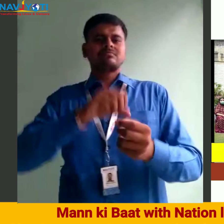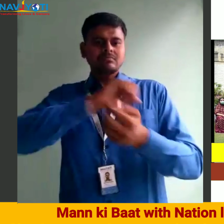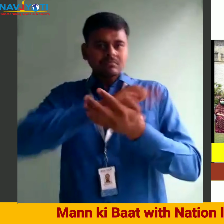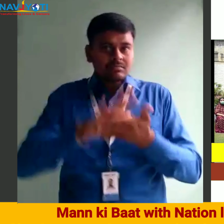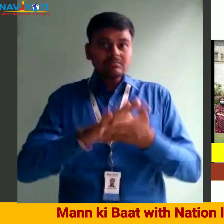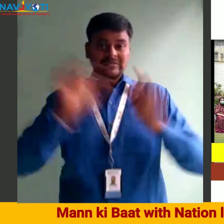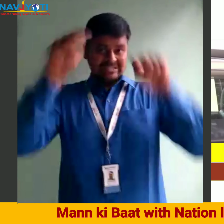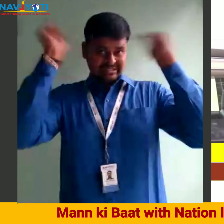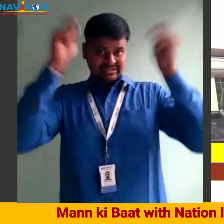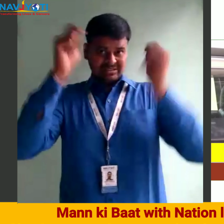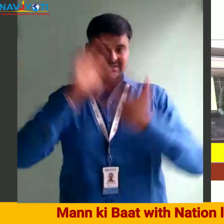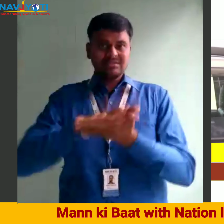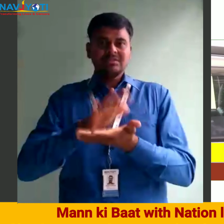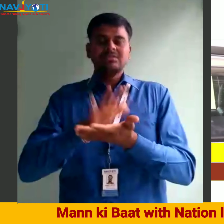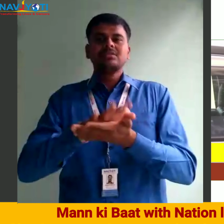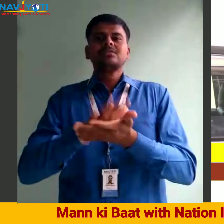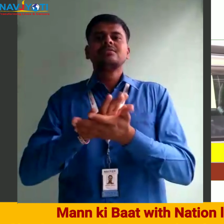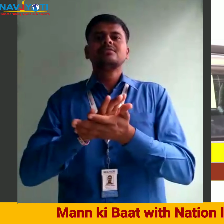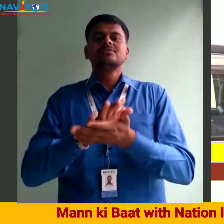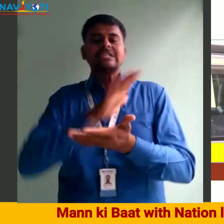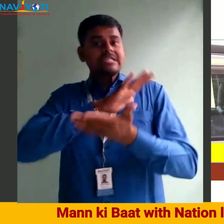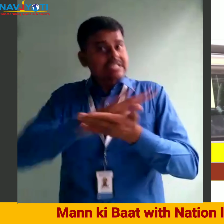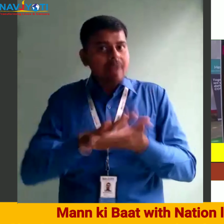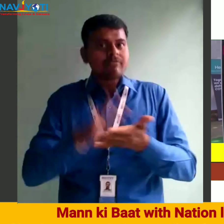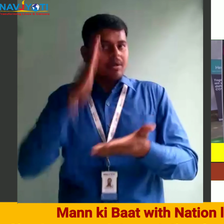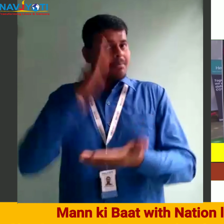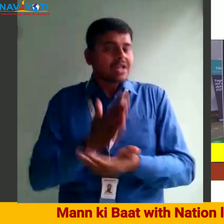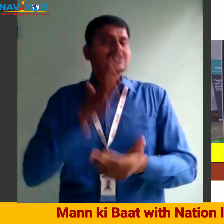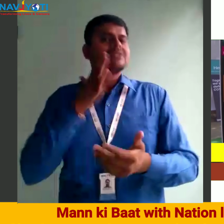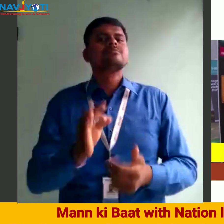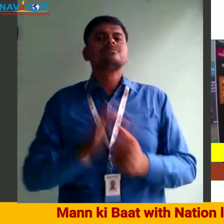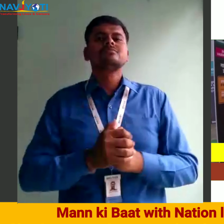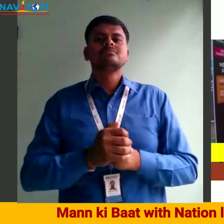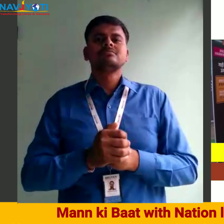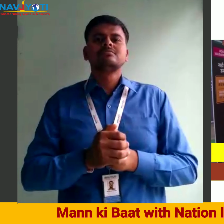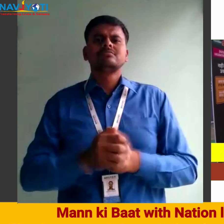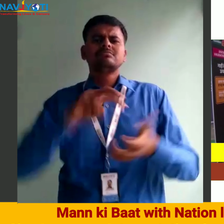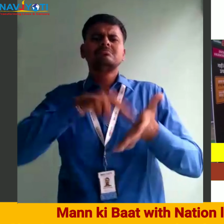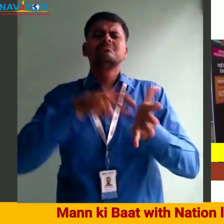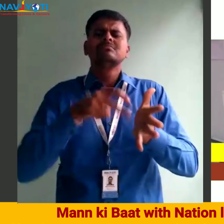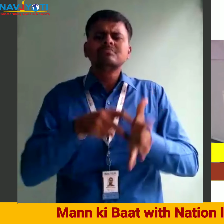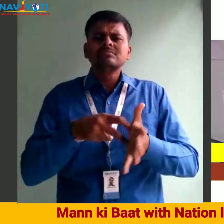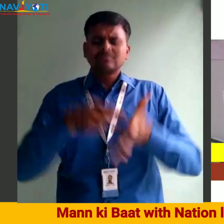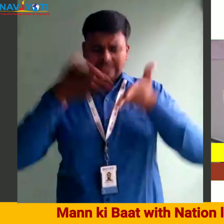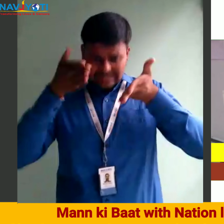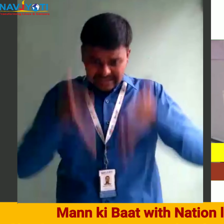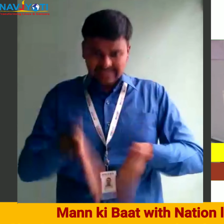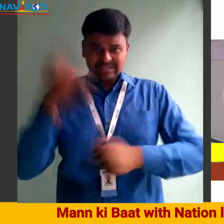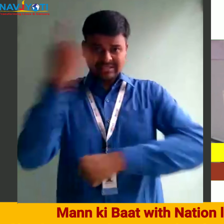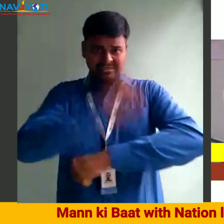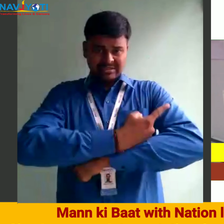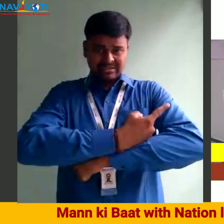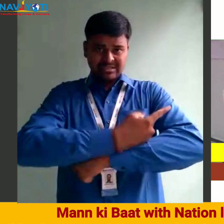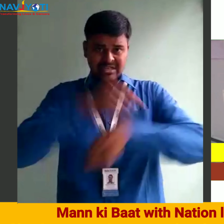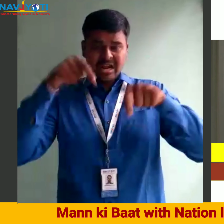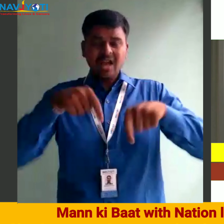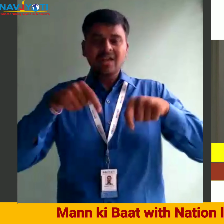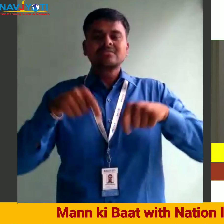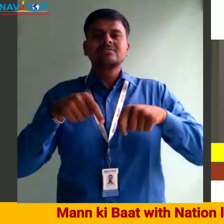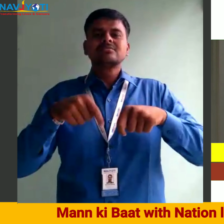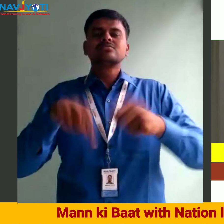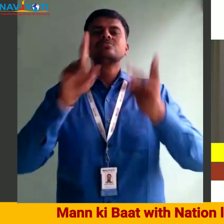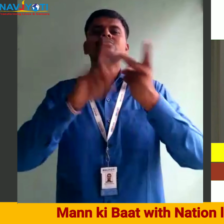है कि चाहे कितनी भी कठिनाइयां रास्ता रोके, चाहे कितनी भी आपदाएं आए, चाहे कितनी भी